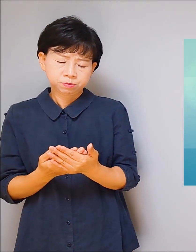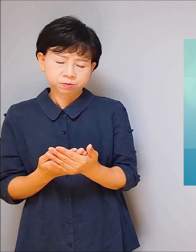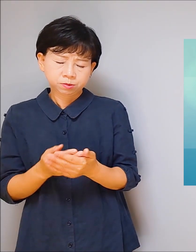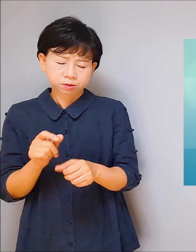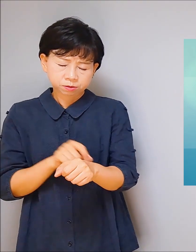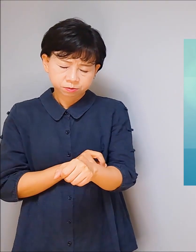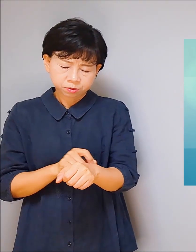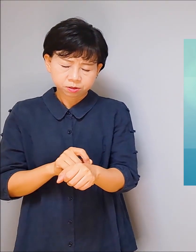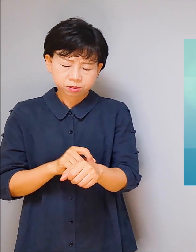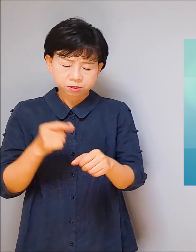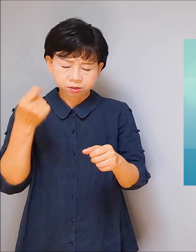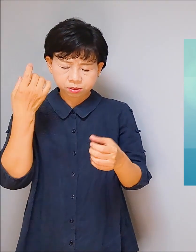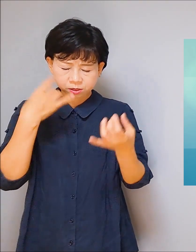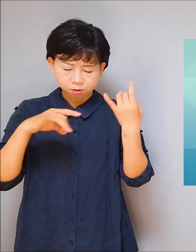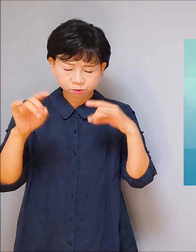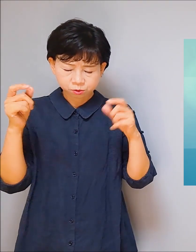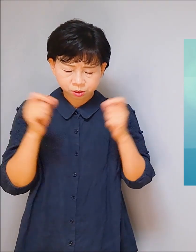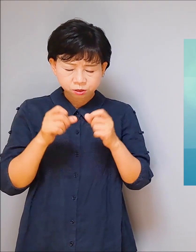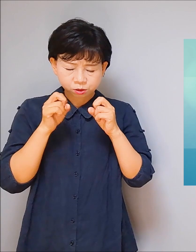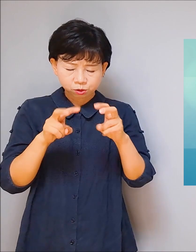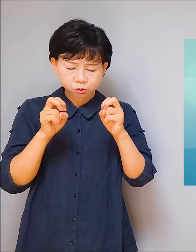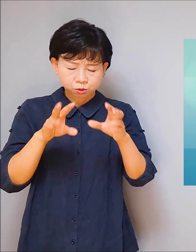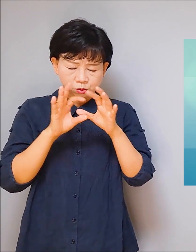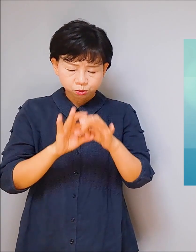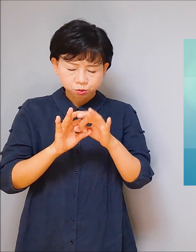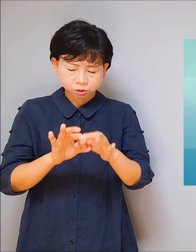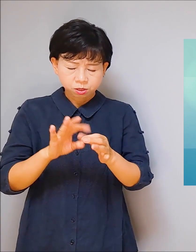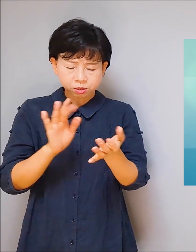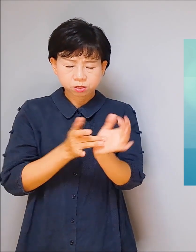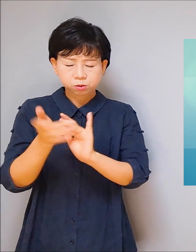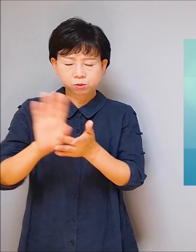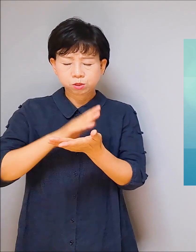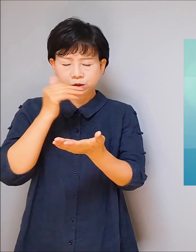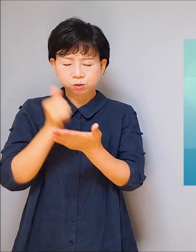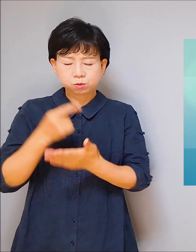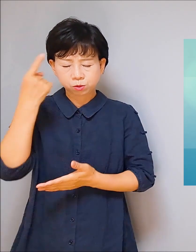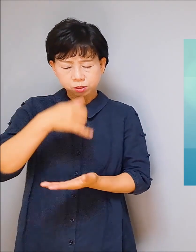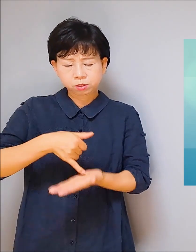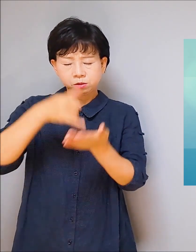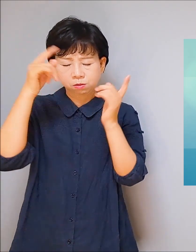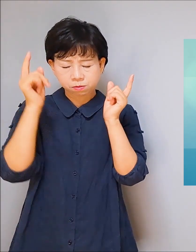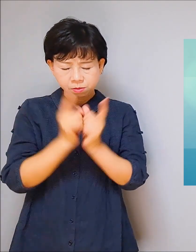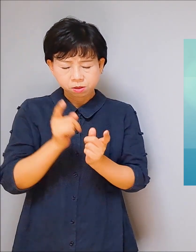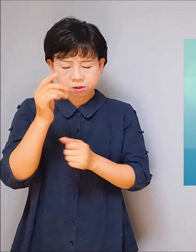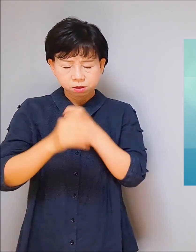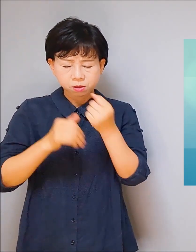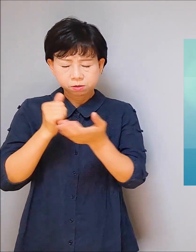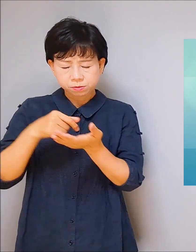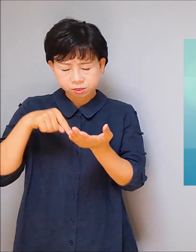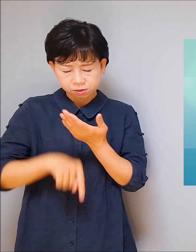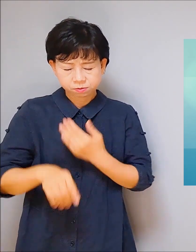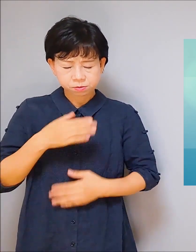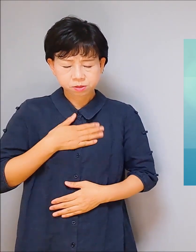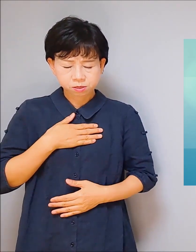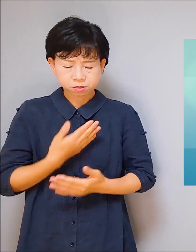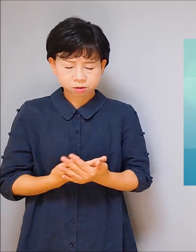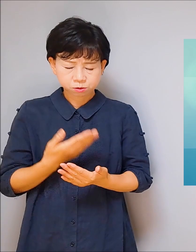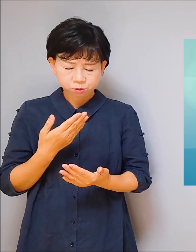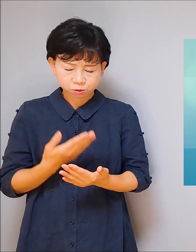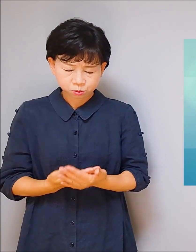특별히 태국 단기 선교를 통해 예수 그리스도를 인격적으로 만나 하나님을 더욱 깊이 알아가게